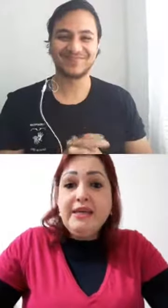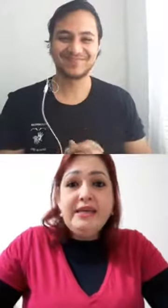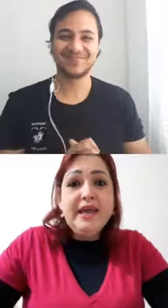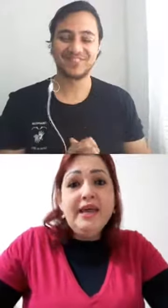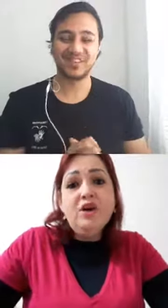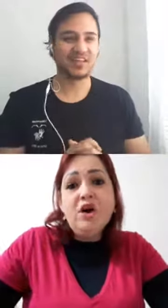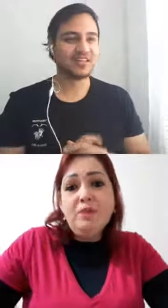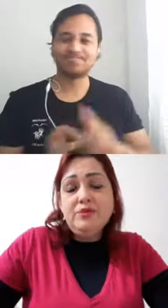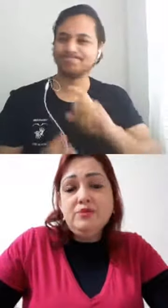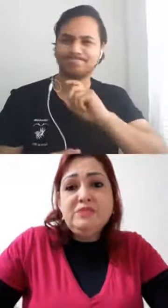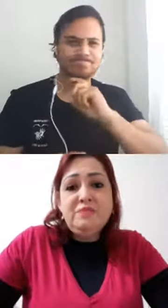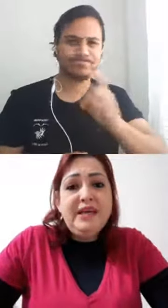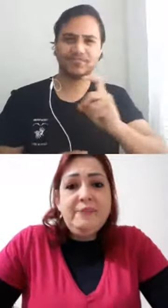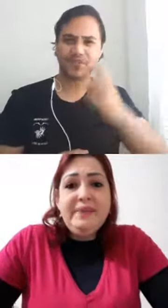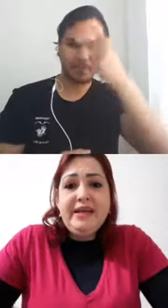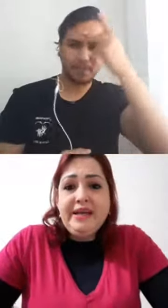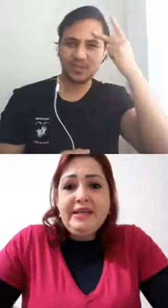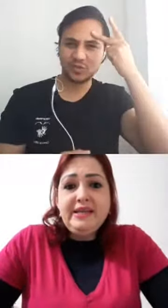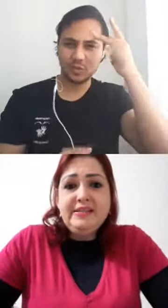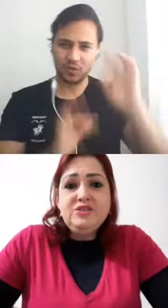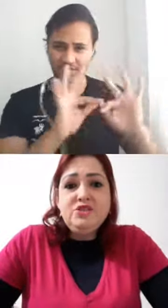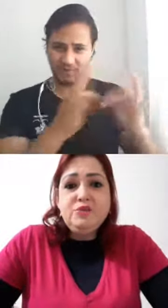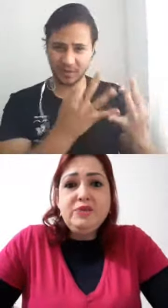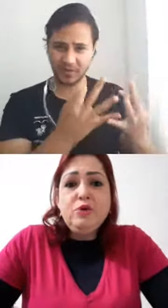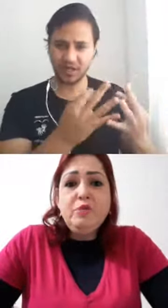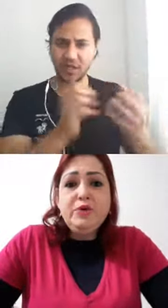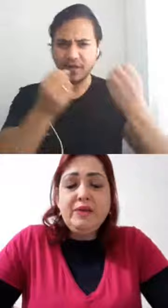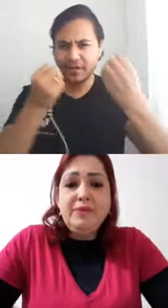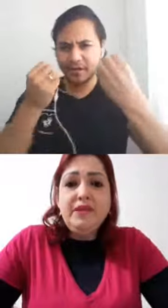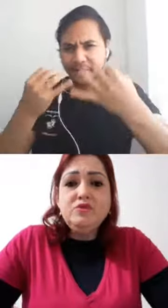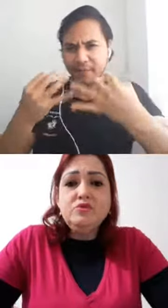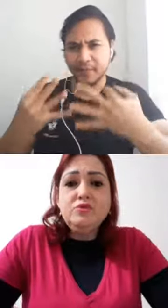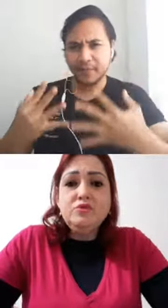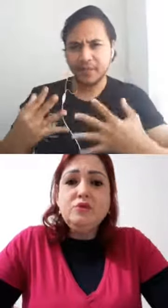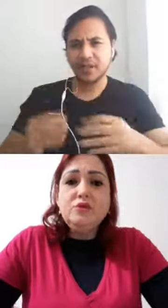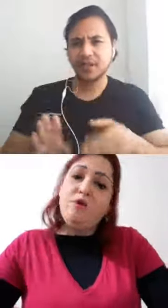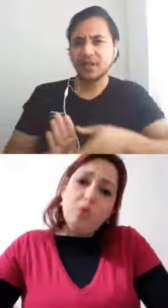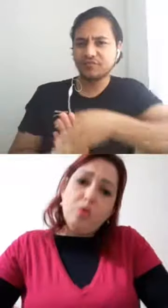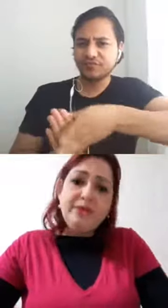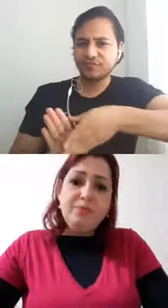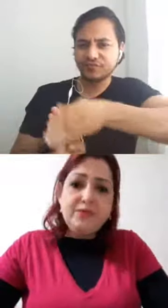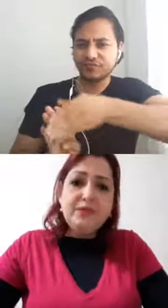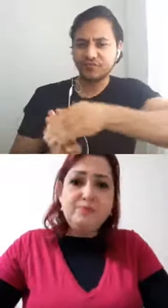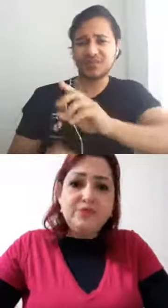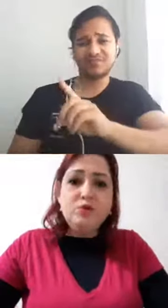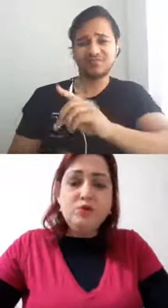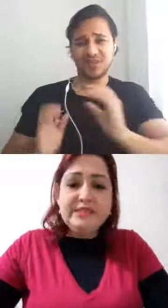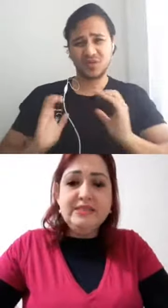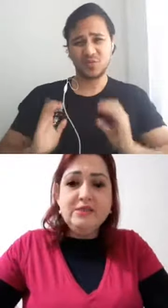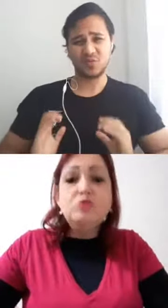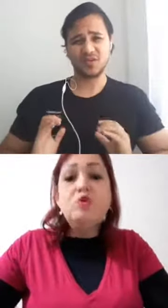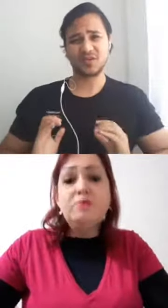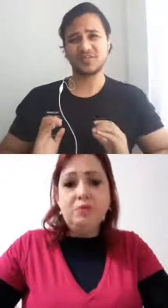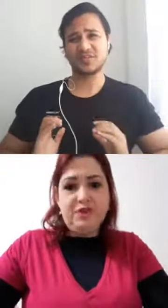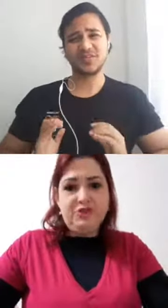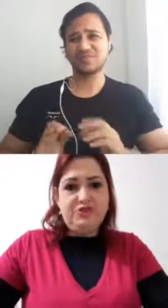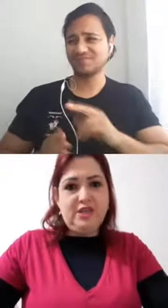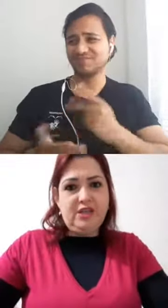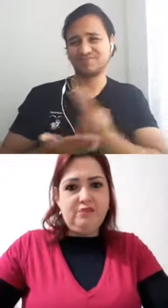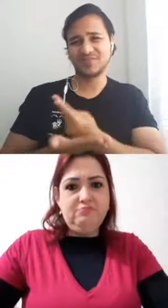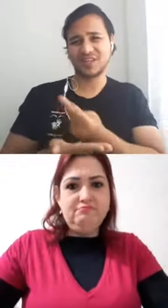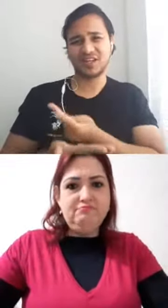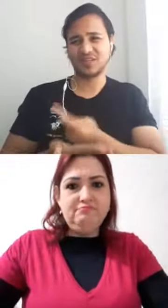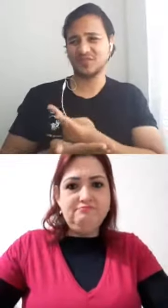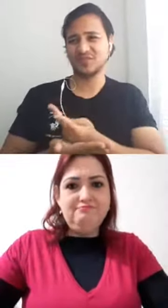E ninguém, Robson, explica para ele que esse tipo de comportamento não é o comportamento que as pessoas normalmente